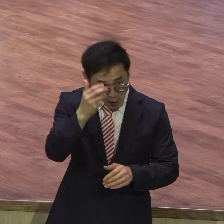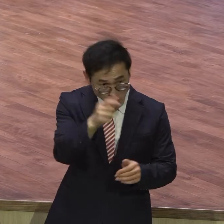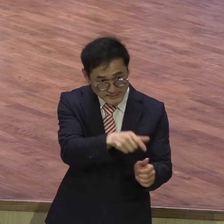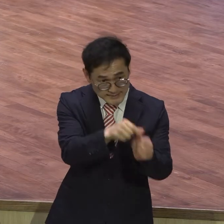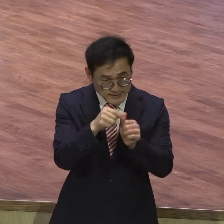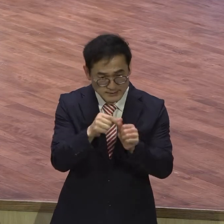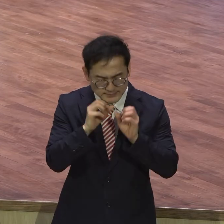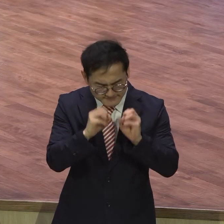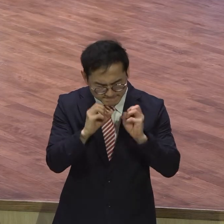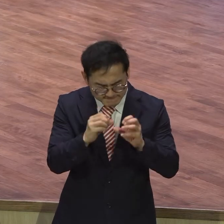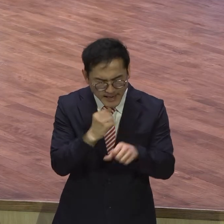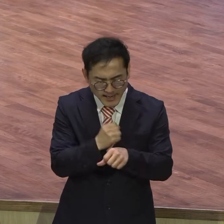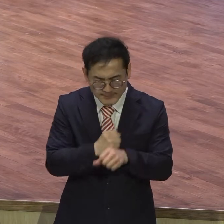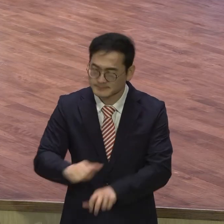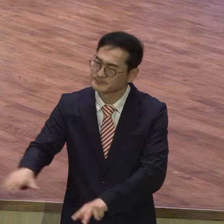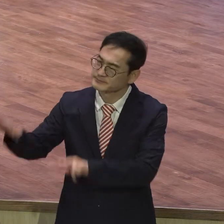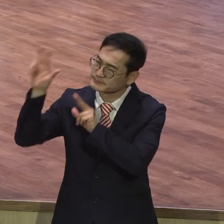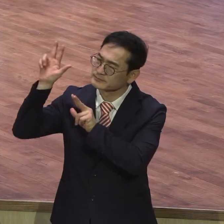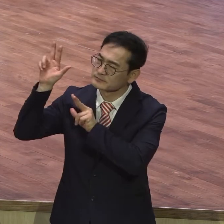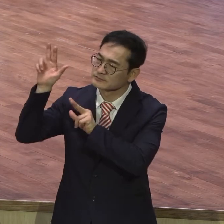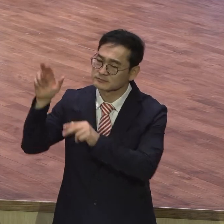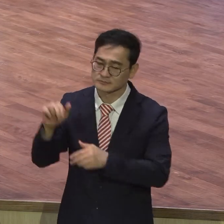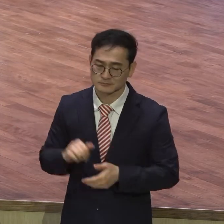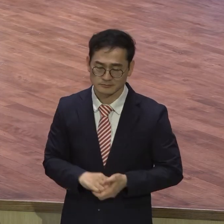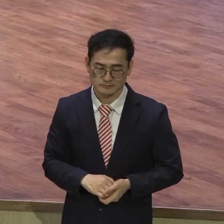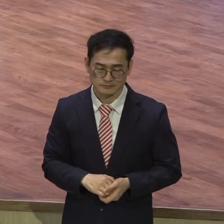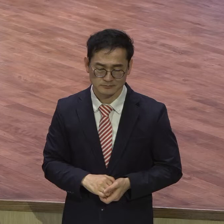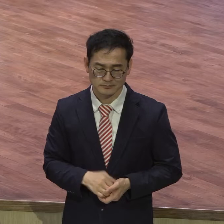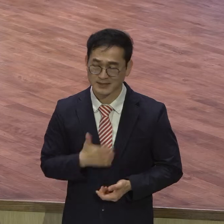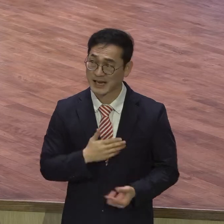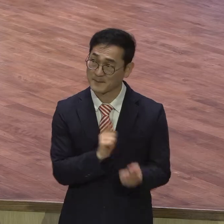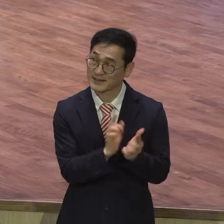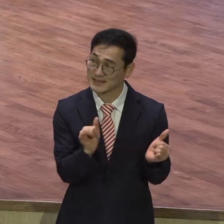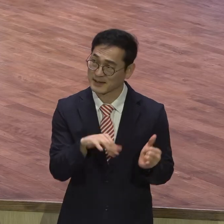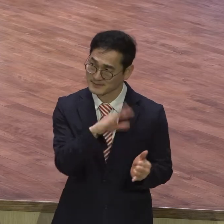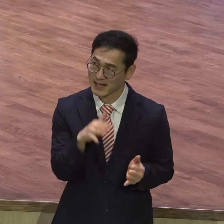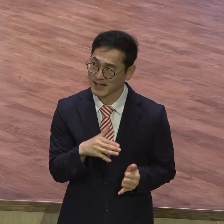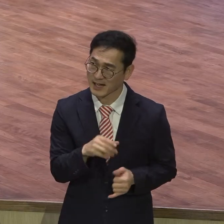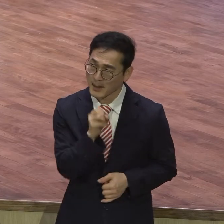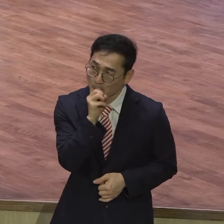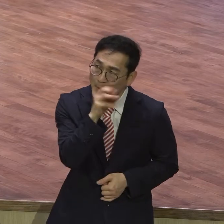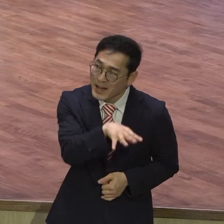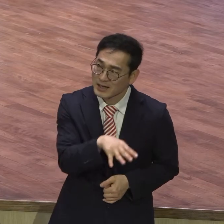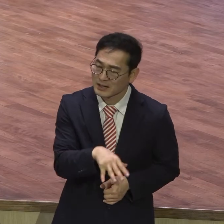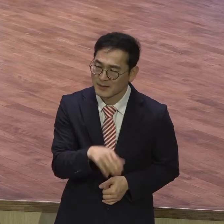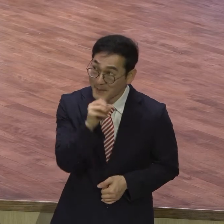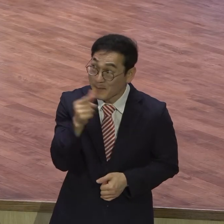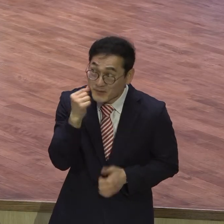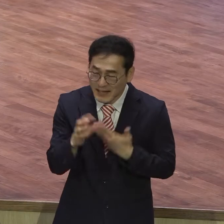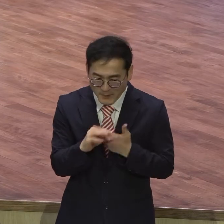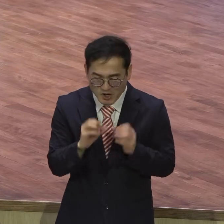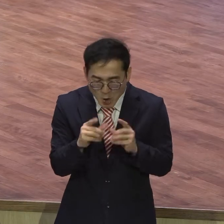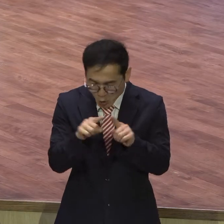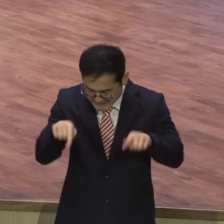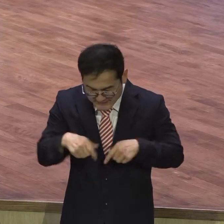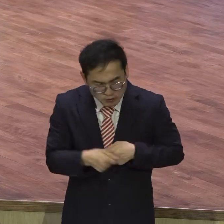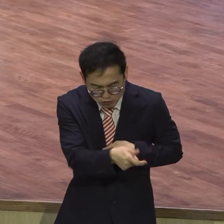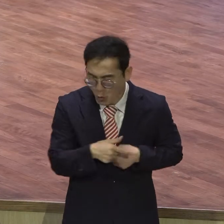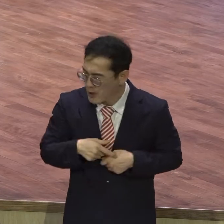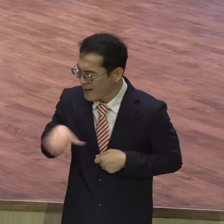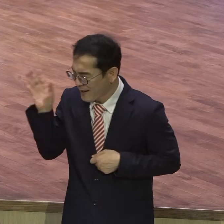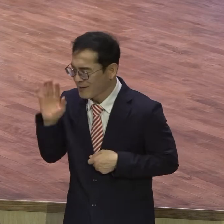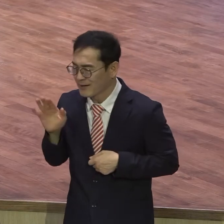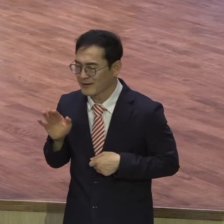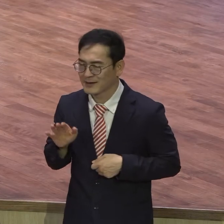열정의 전도자가 되겠습니다 나를 만난 사람은 누구에게나 내가 말을 못하면 전도지를 주든지 어떻게 말을 하든지 어떻게